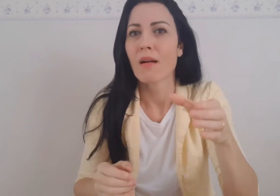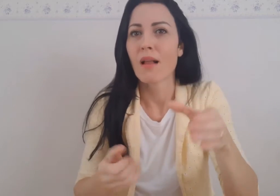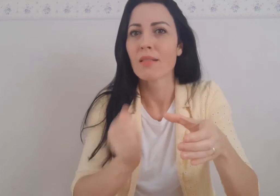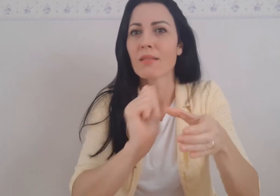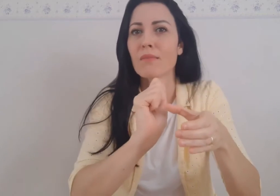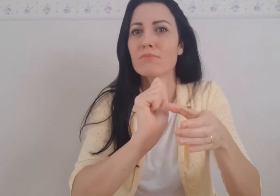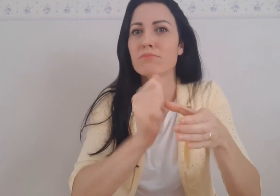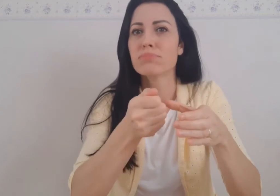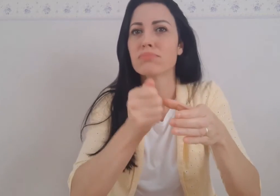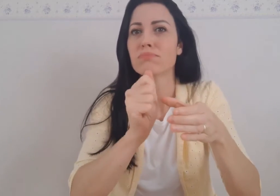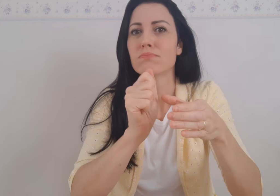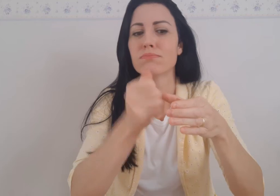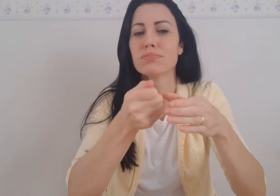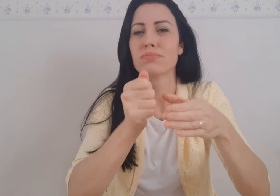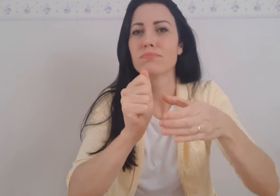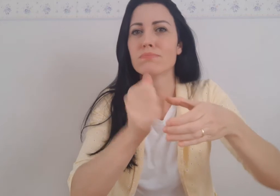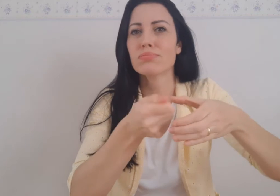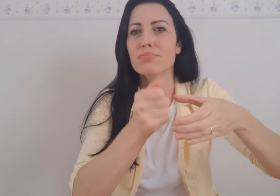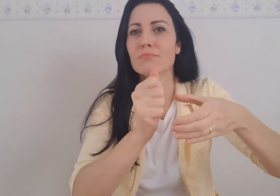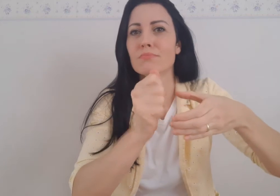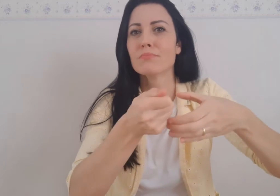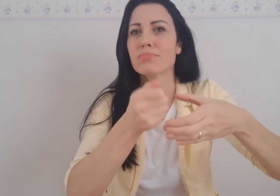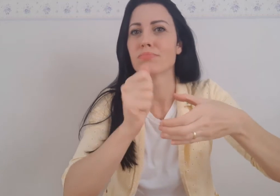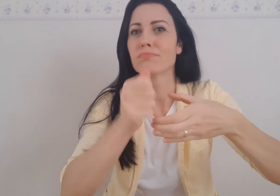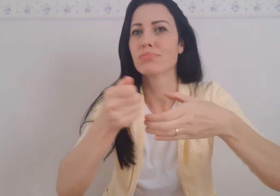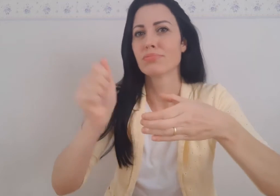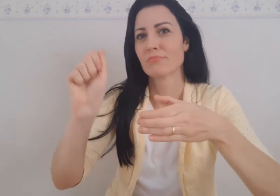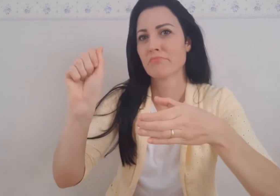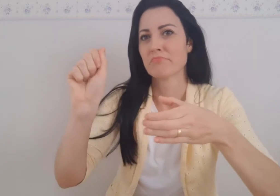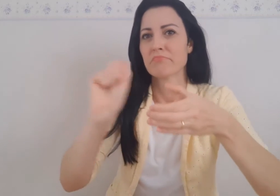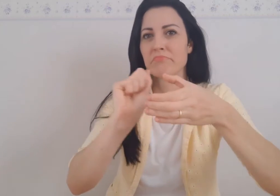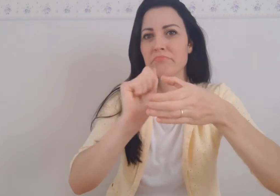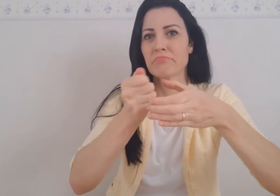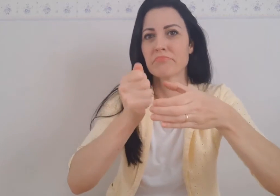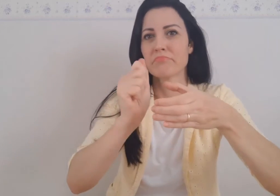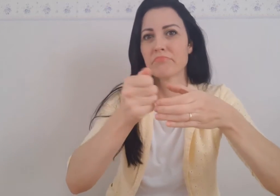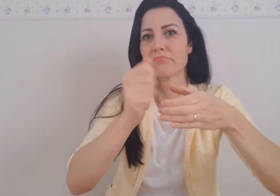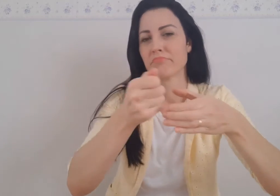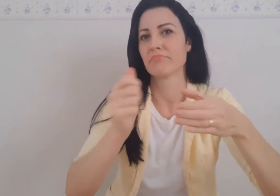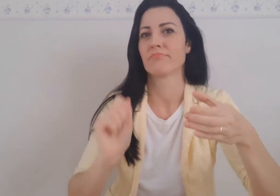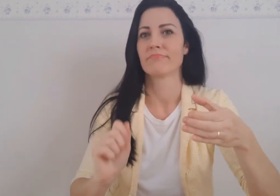Por exemplo, abrir uma lata. A lata abre assim.